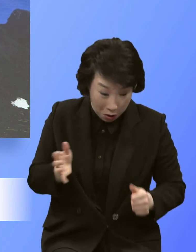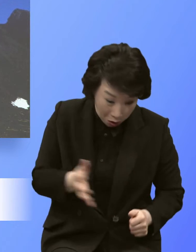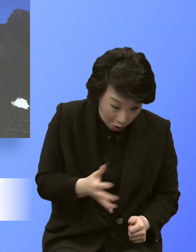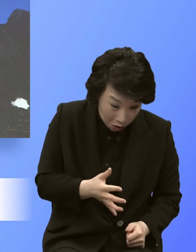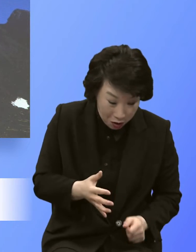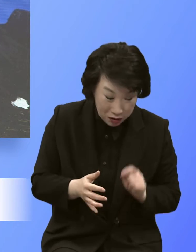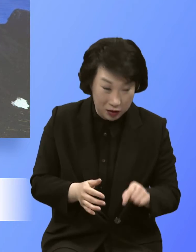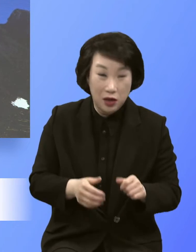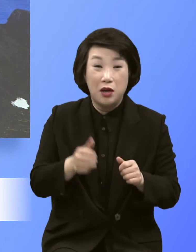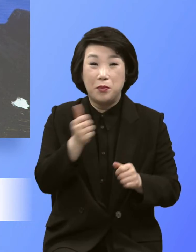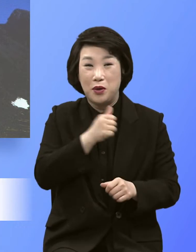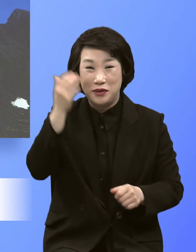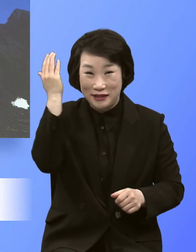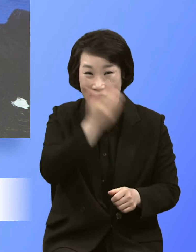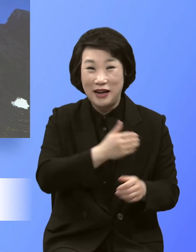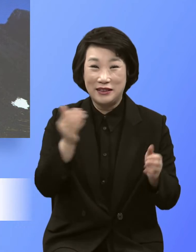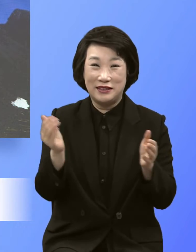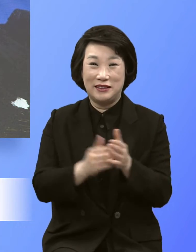여지가 없이 변호하셨으니